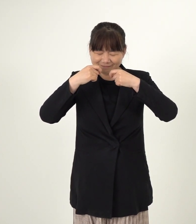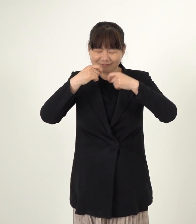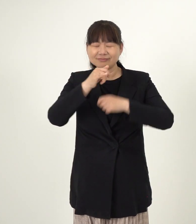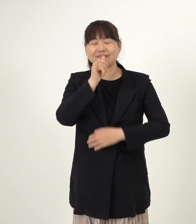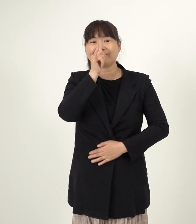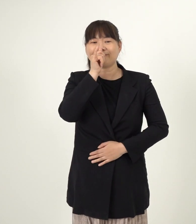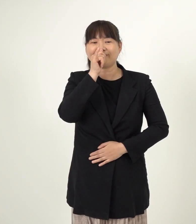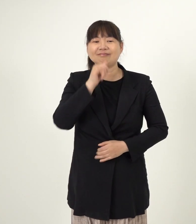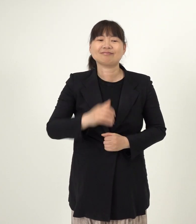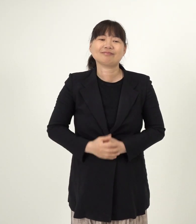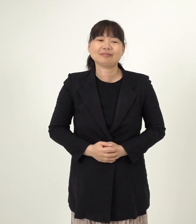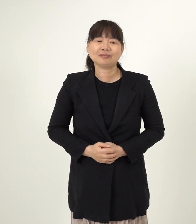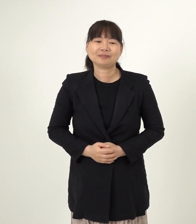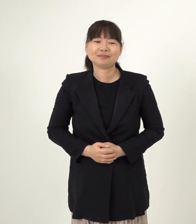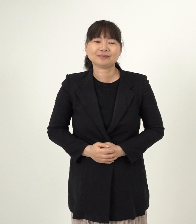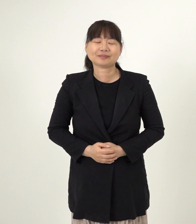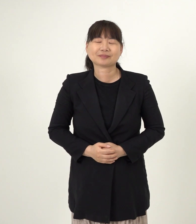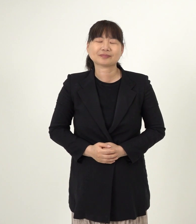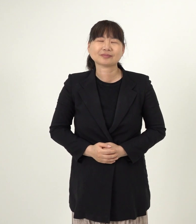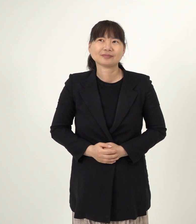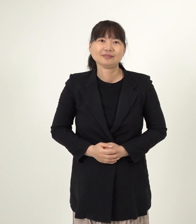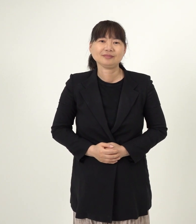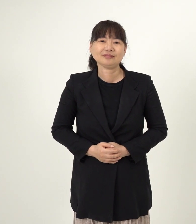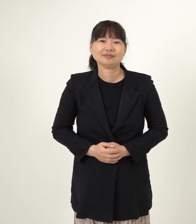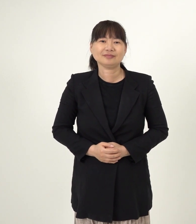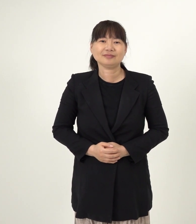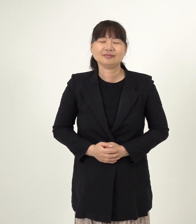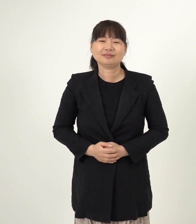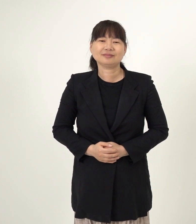채웁니다. 눈물로 채웁니다.